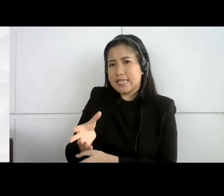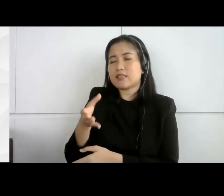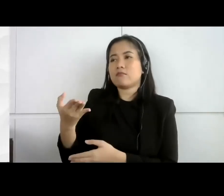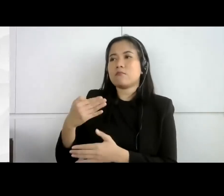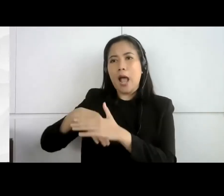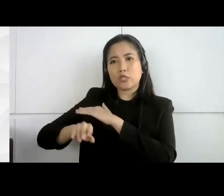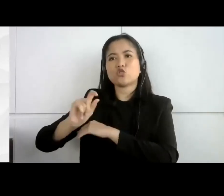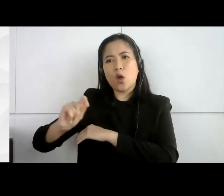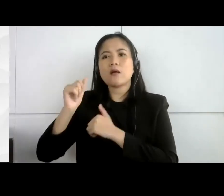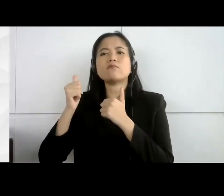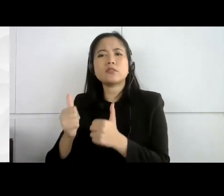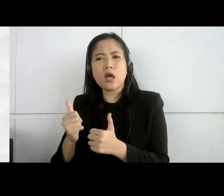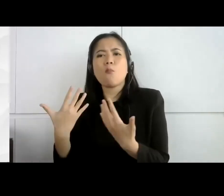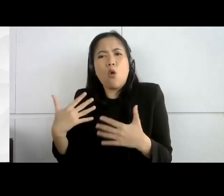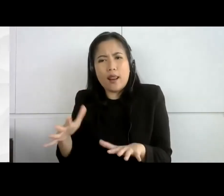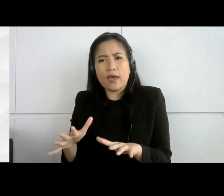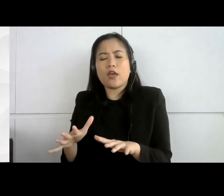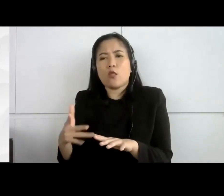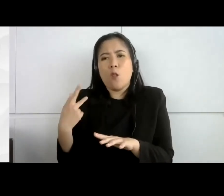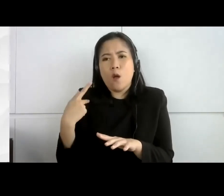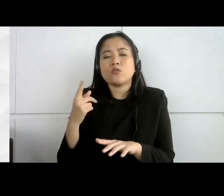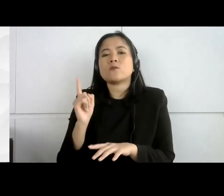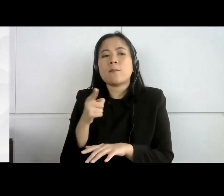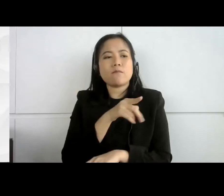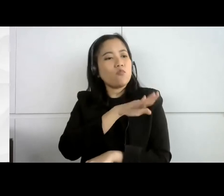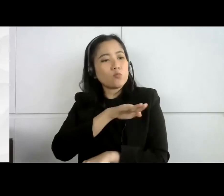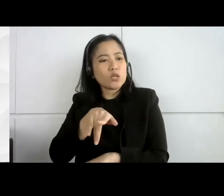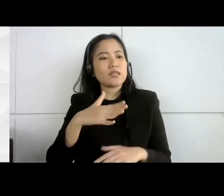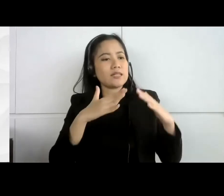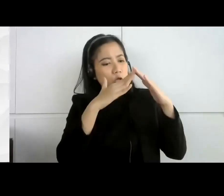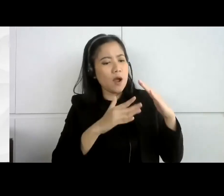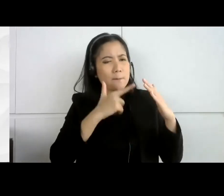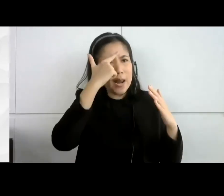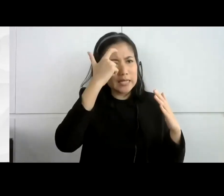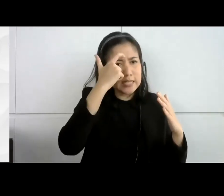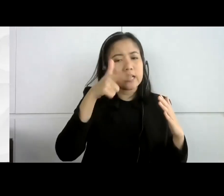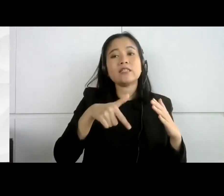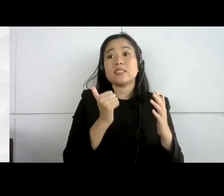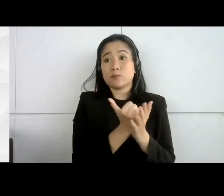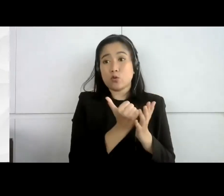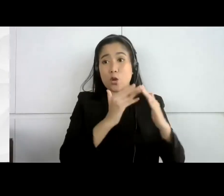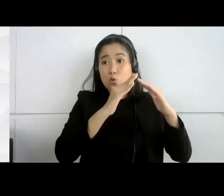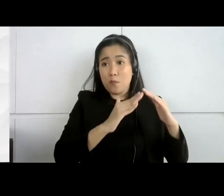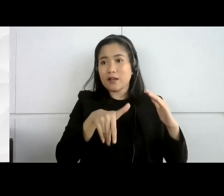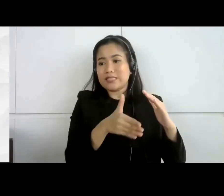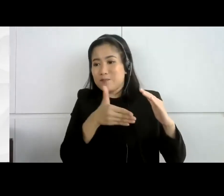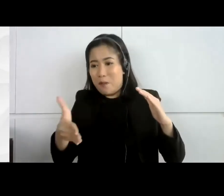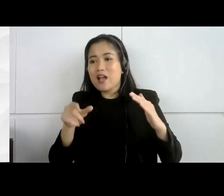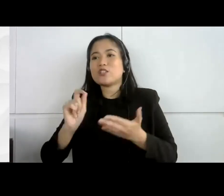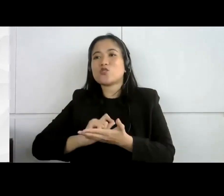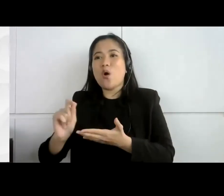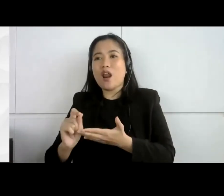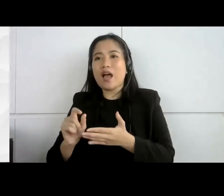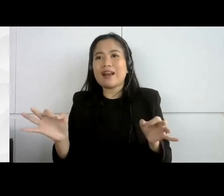PTN. Karena kadang mereka belajarnya di rumah yang bersebelahan dengan sekolah. Jadi